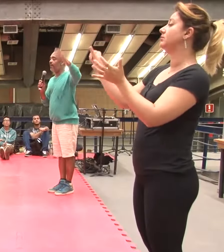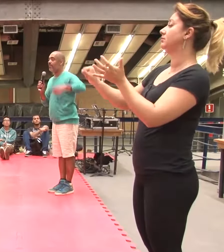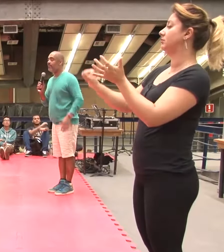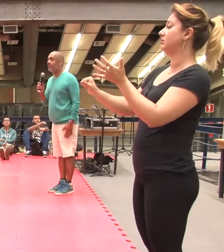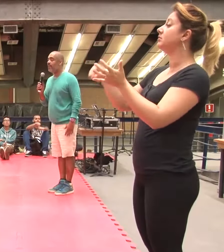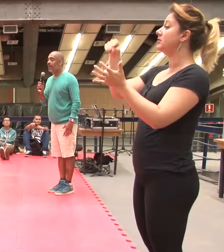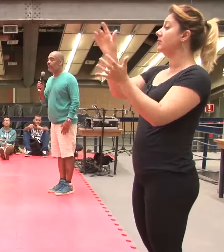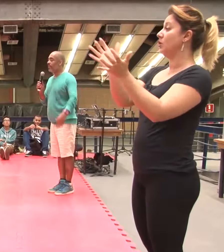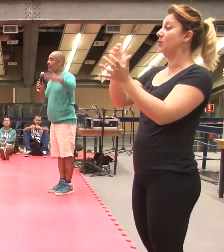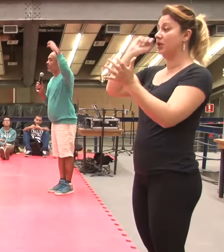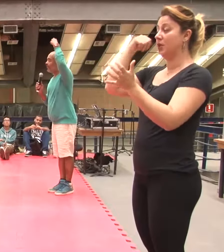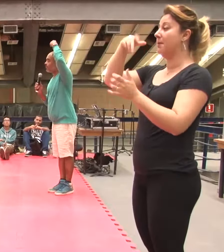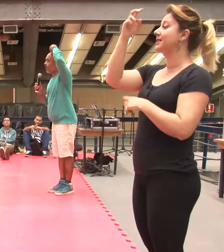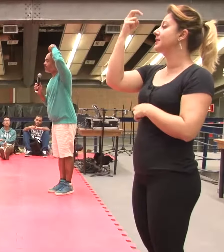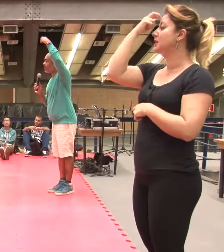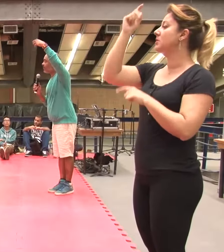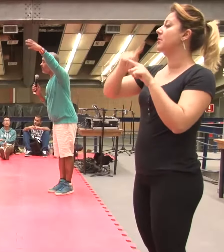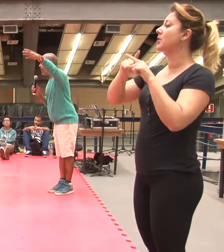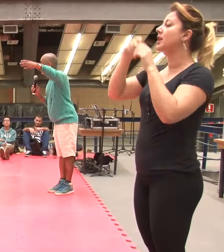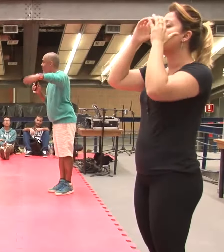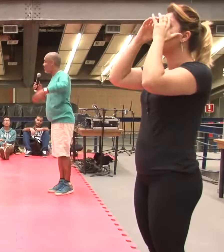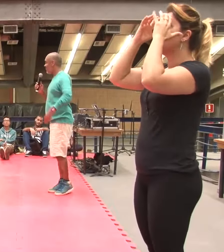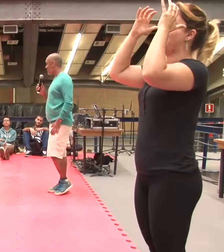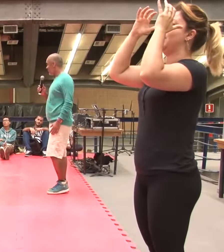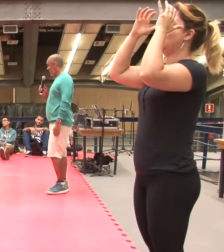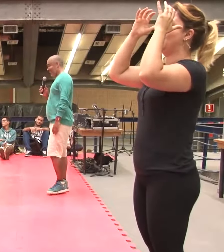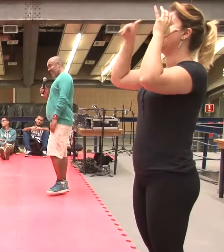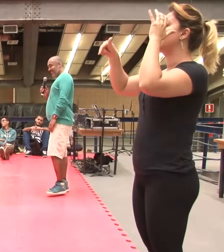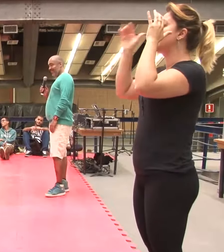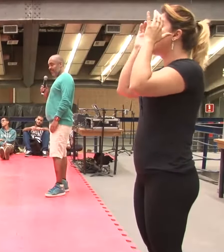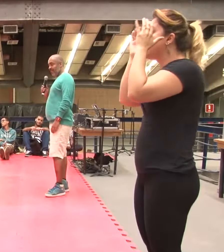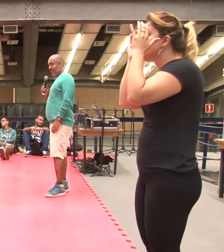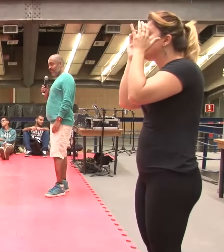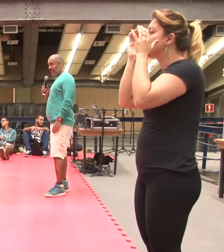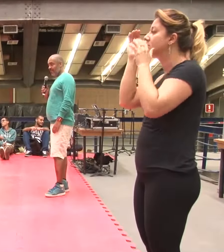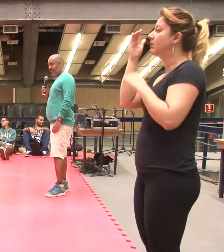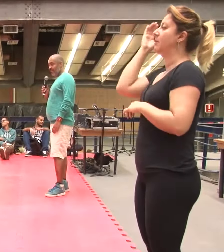era maior. Ou seja, tinha mais espaço para ter o cérebro.